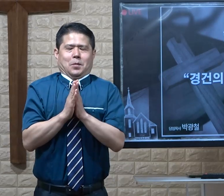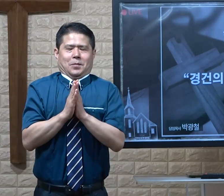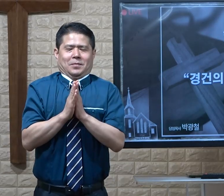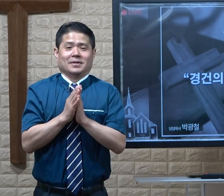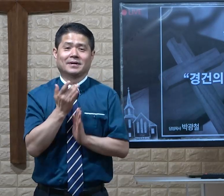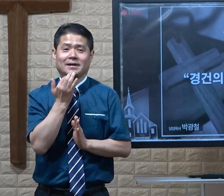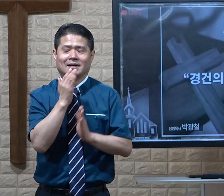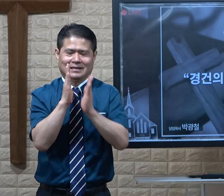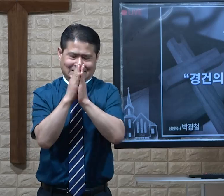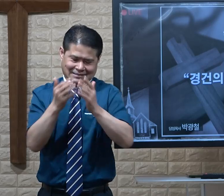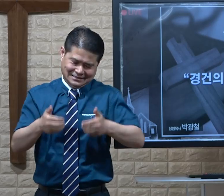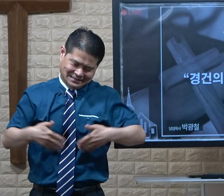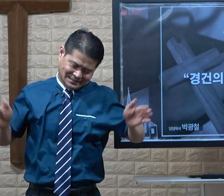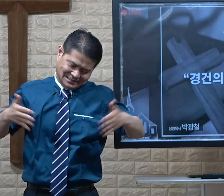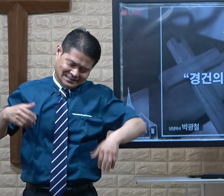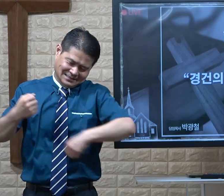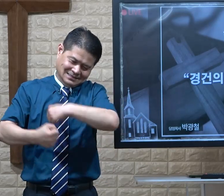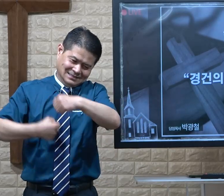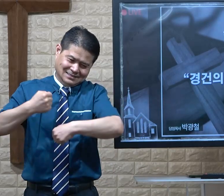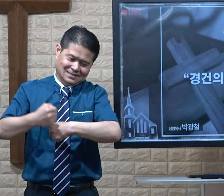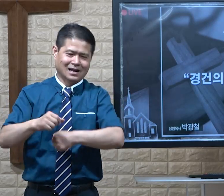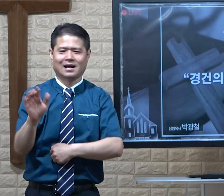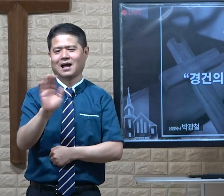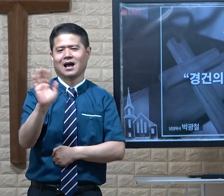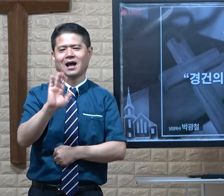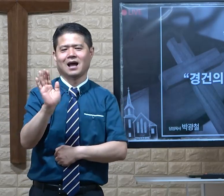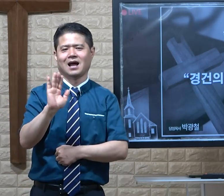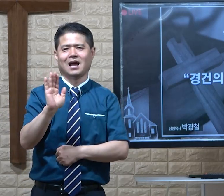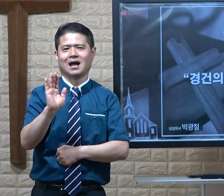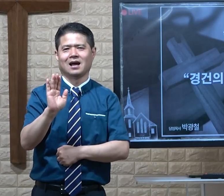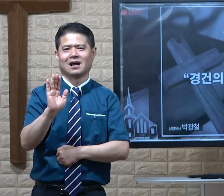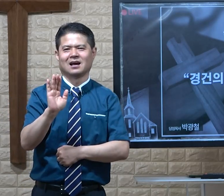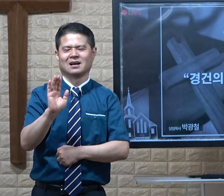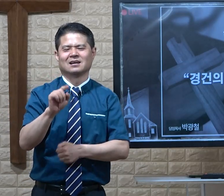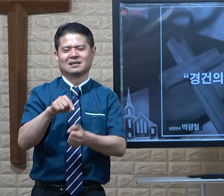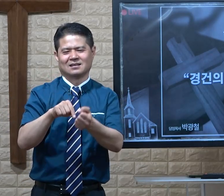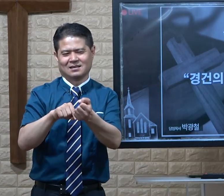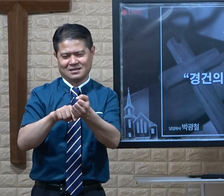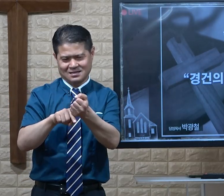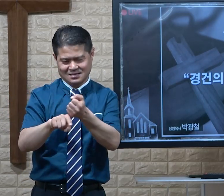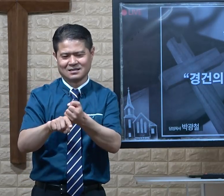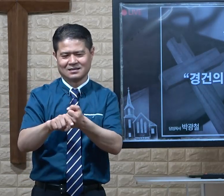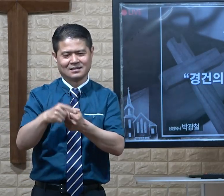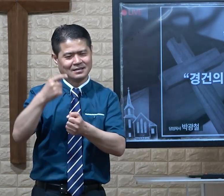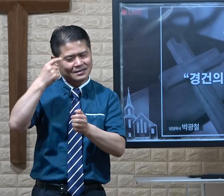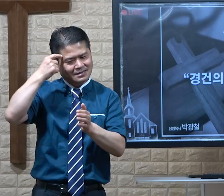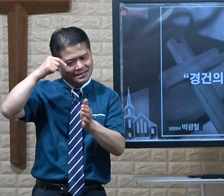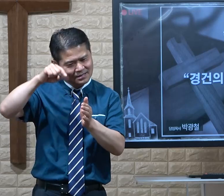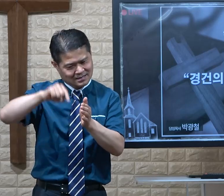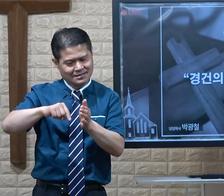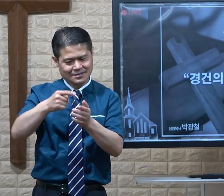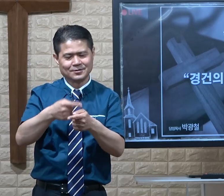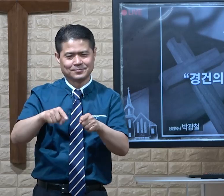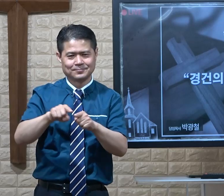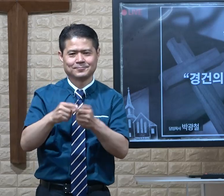필요합니다. 1년만 잘 지키고 나머지 날은 내 마음대로 행동하는 것이 아닙니다. 우리가